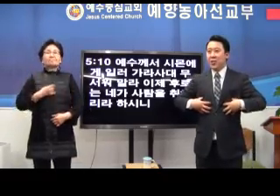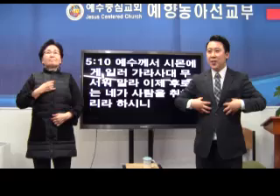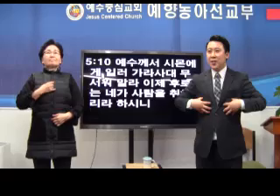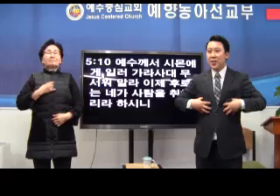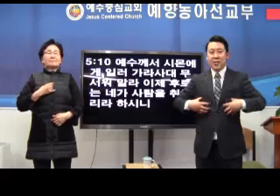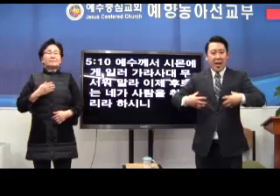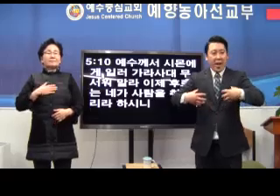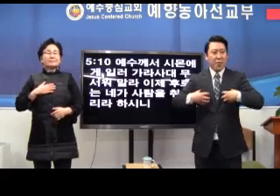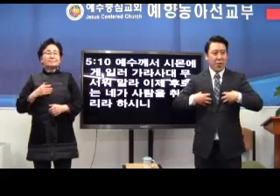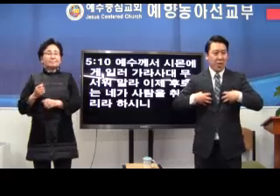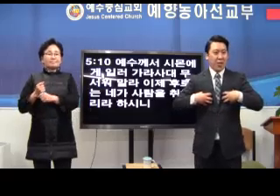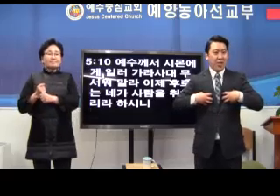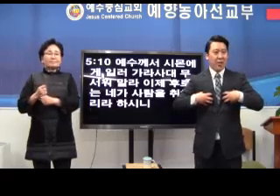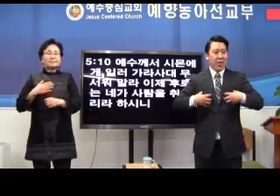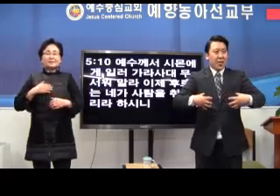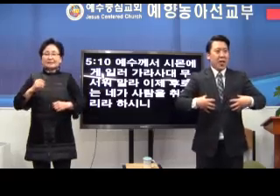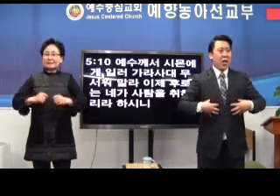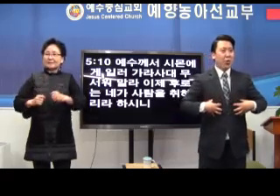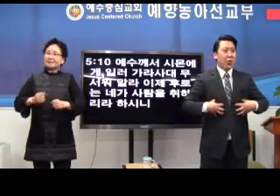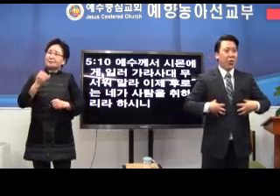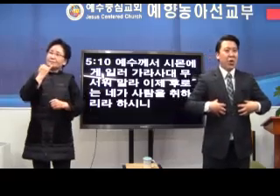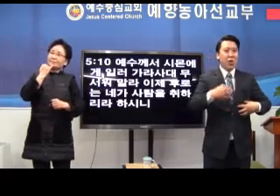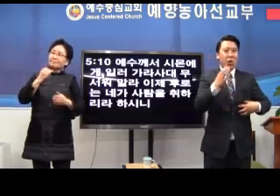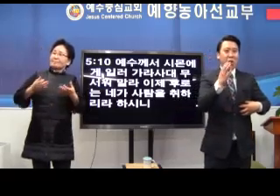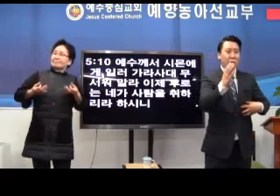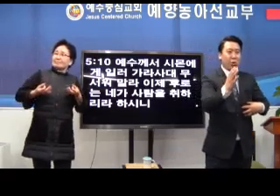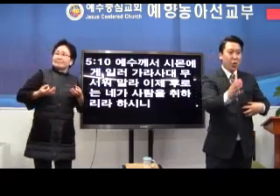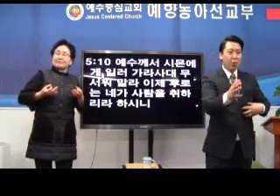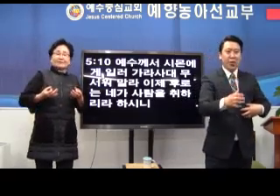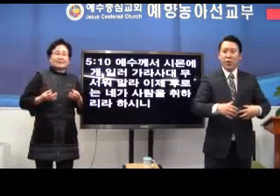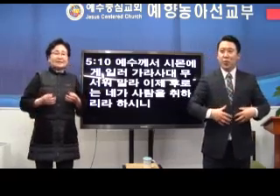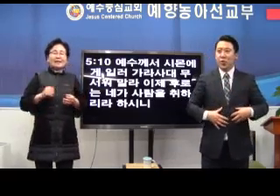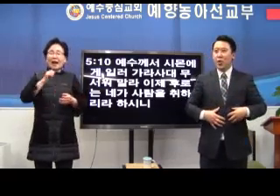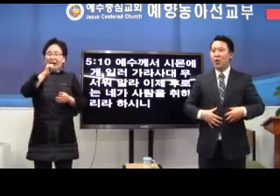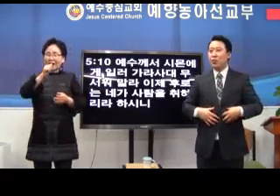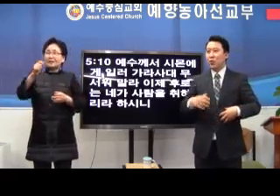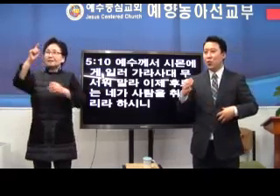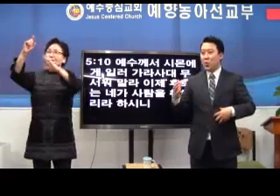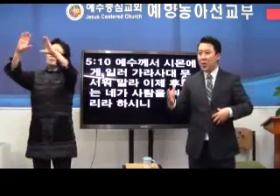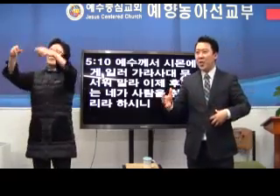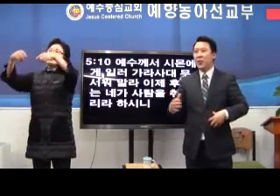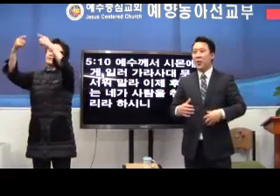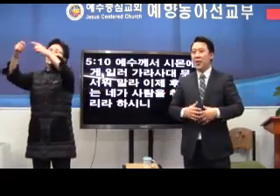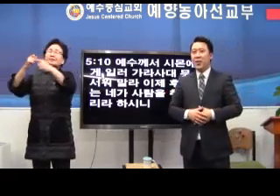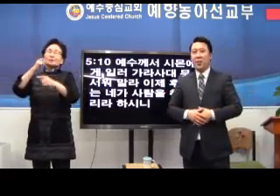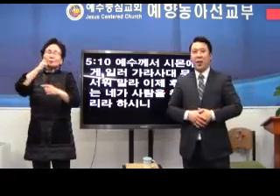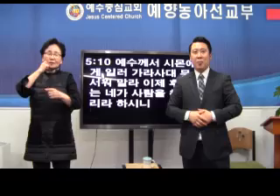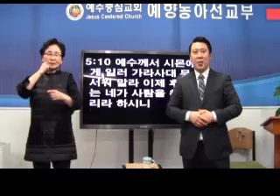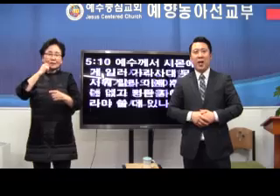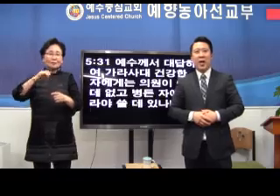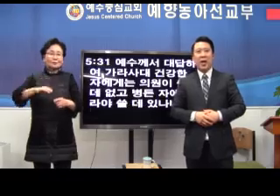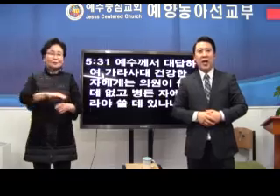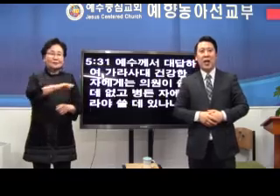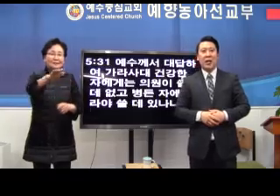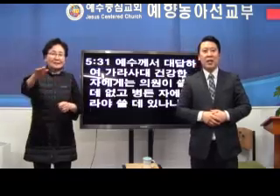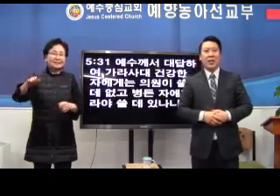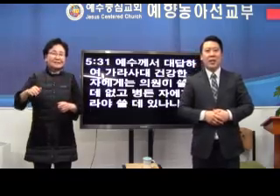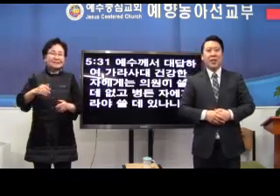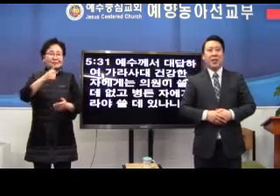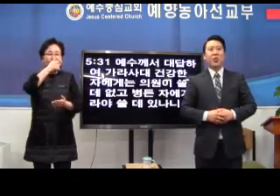의지, 내 행위, 내 자랑으로는 절대로 천국 갈 수 없는 우리는 죄인이라는 걸 깨닫으시기 바랍니다.